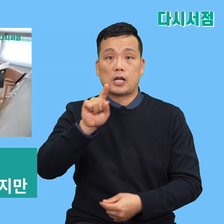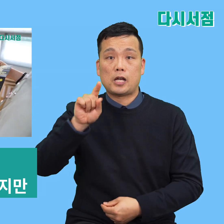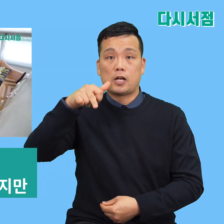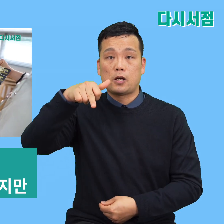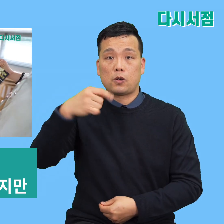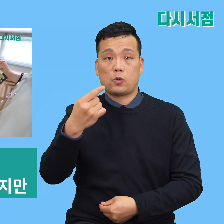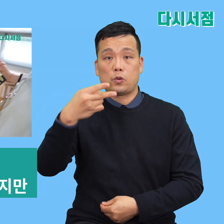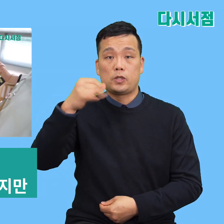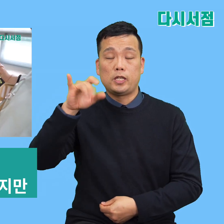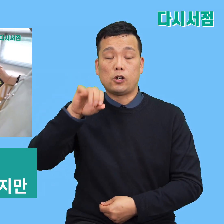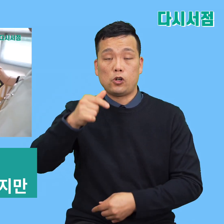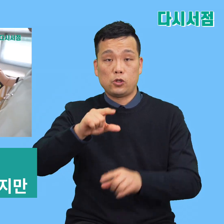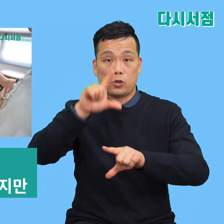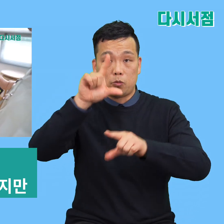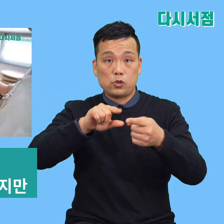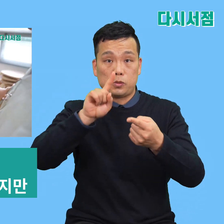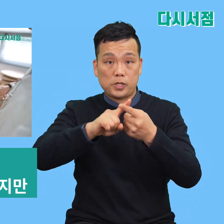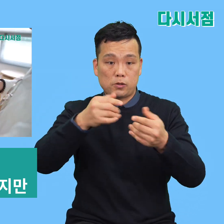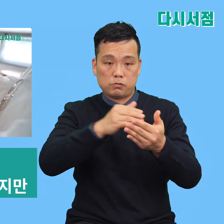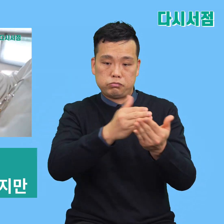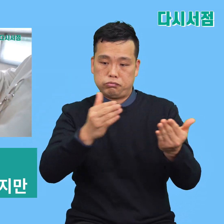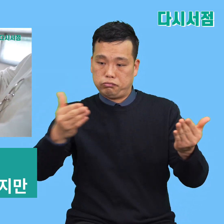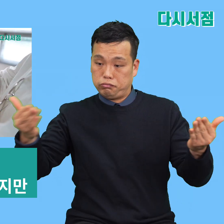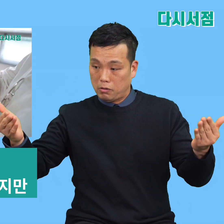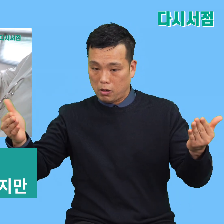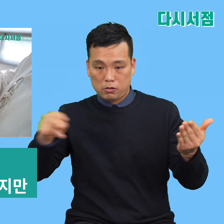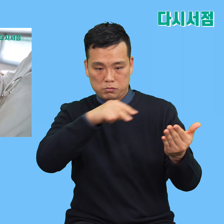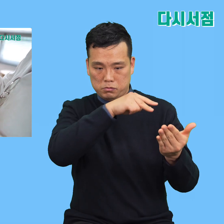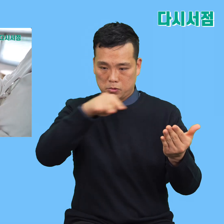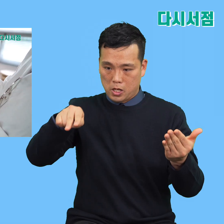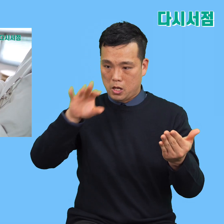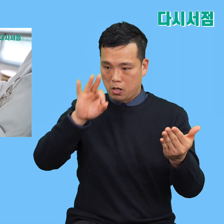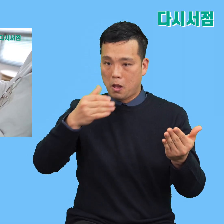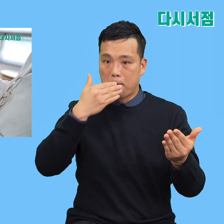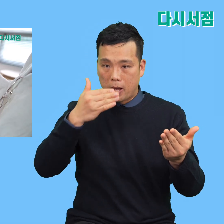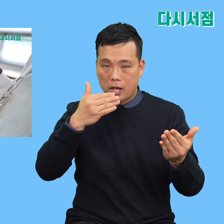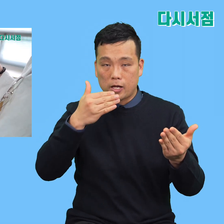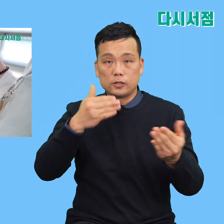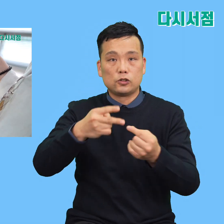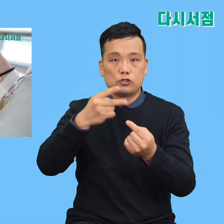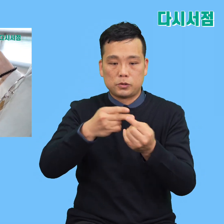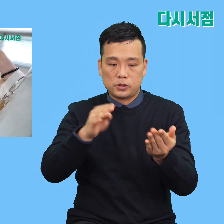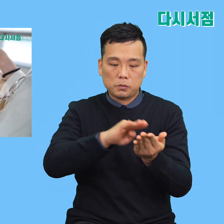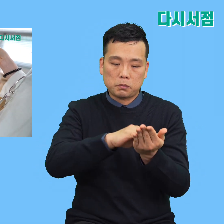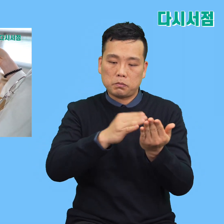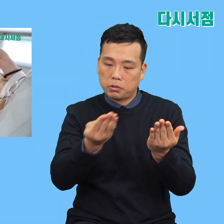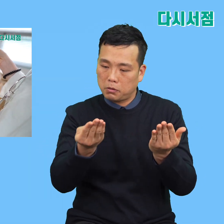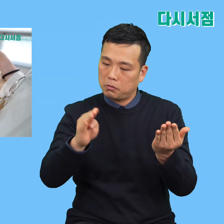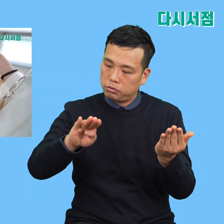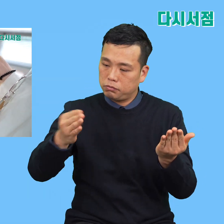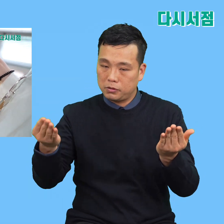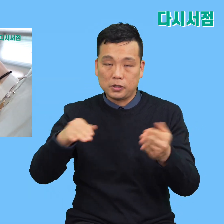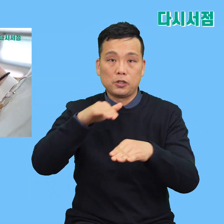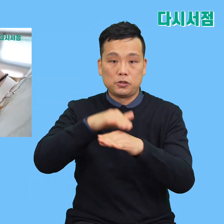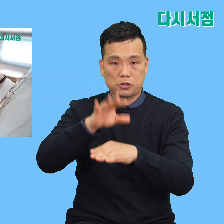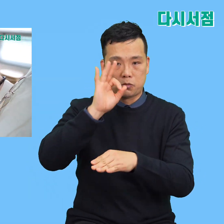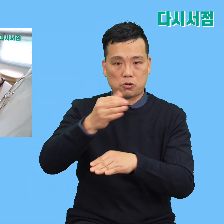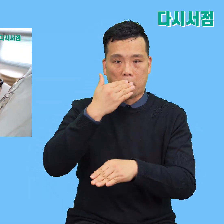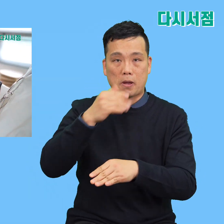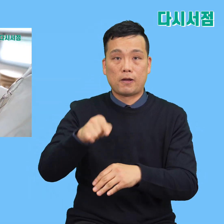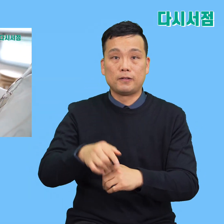아코디언 모양이라서 주르륵 펼쳐볼 수도 있지만 책을 넘기듯 한 장 한 장 넘겨서 볼 수도 있죠.